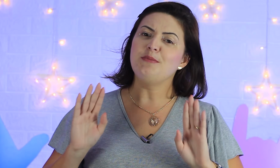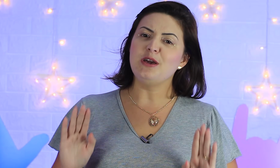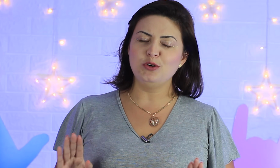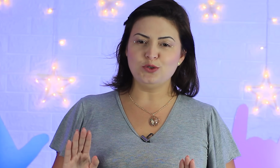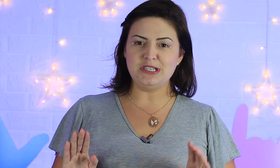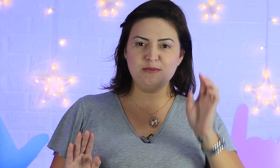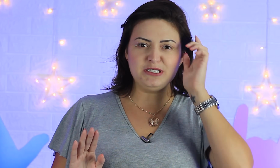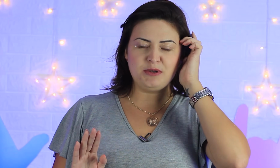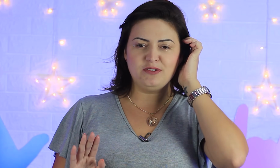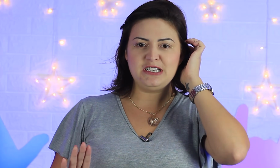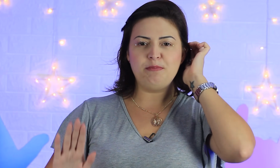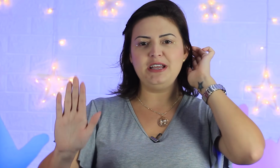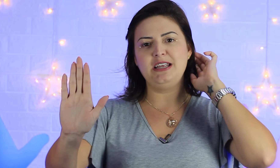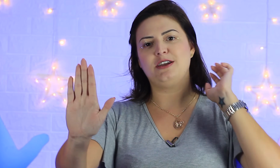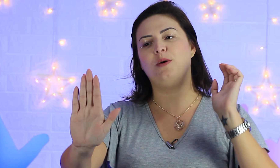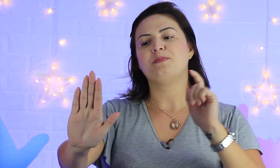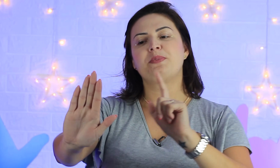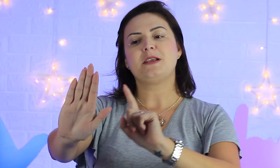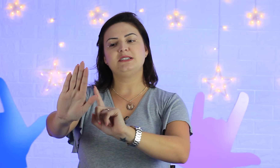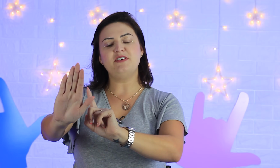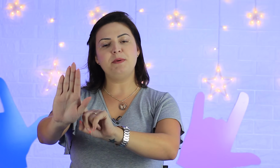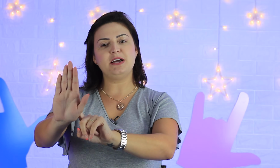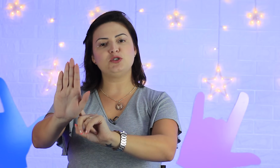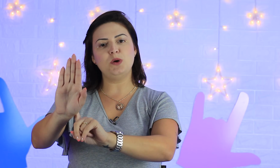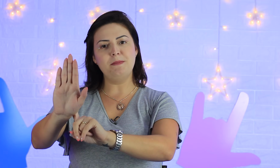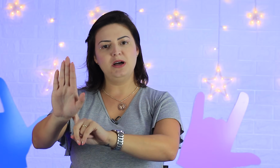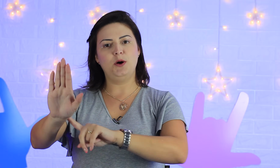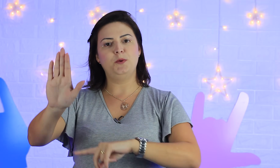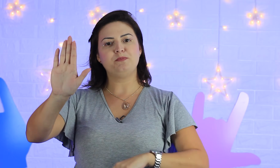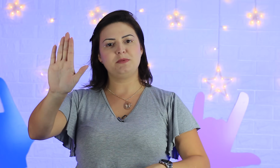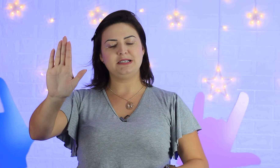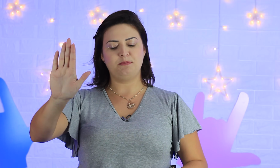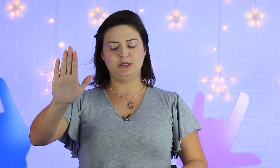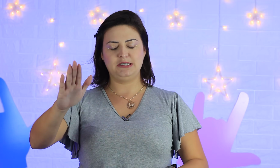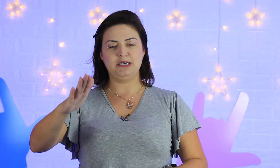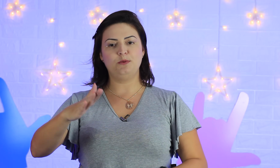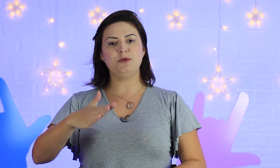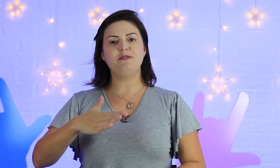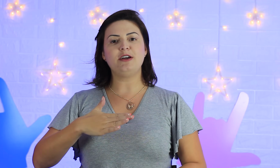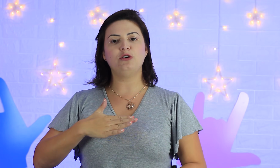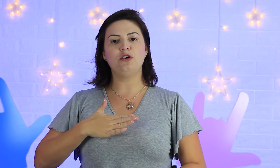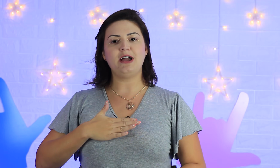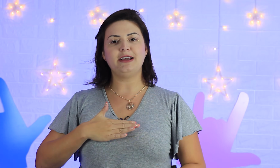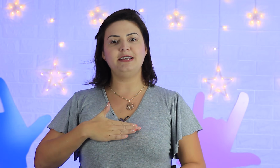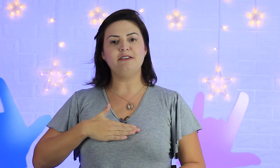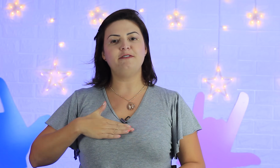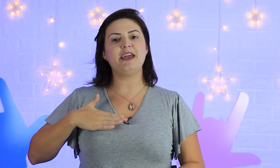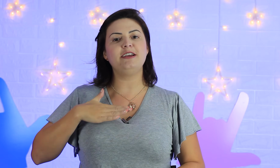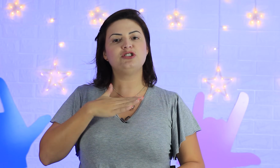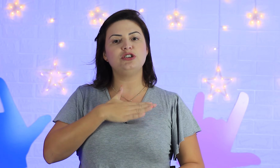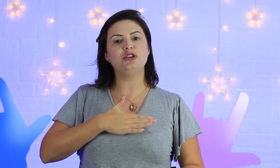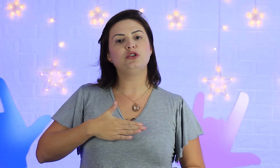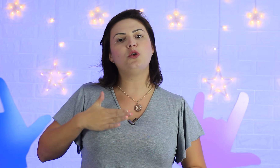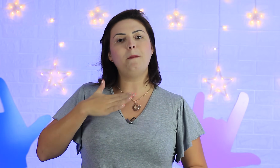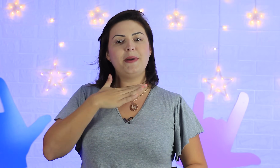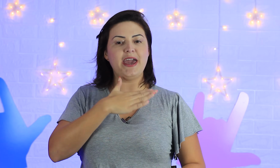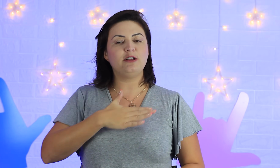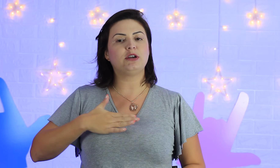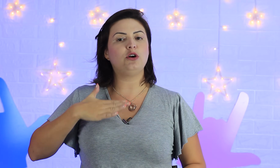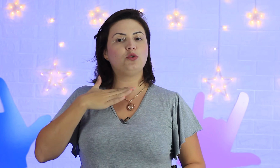também é muito simples para você aprender, ó. Você vai pegar a sua mão nessa posição e vai colocar aqui na frente do peito, aqui, ó.